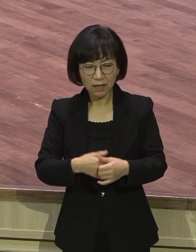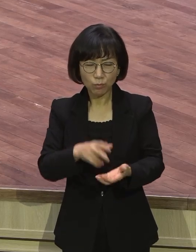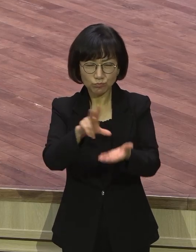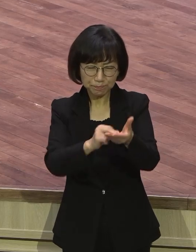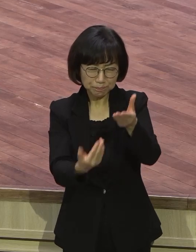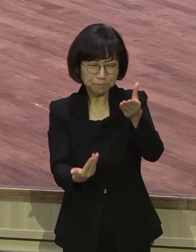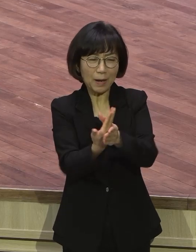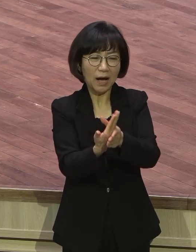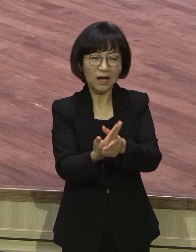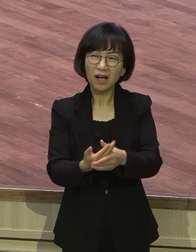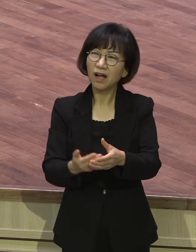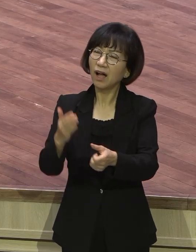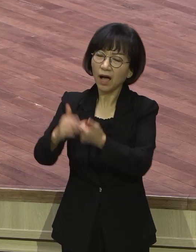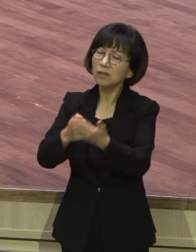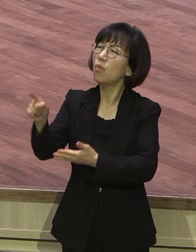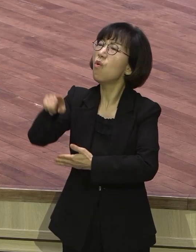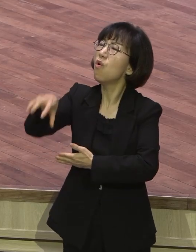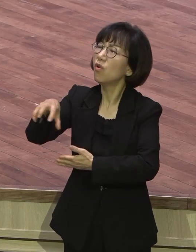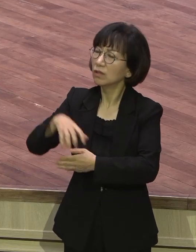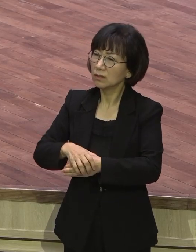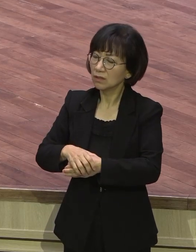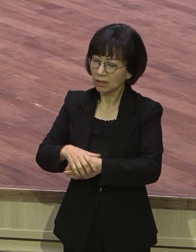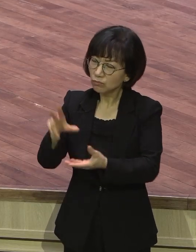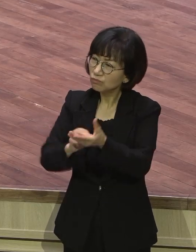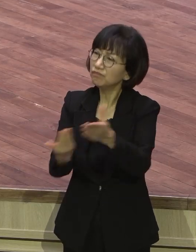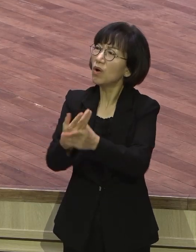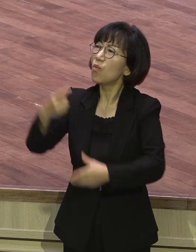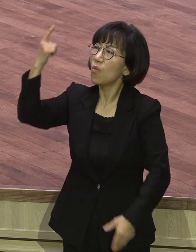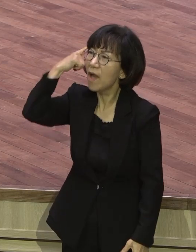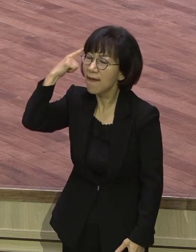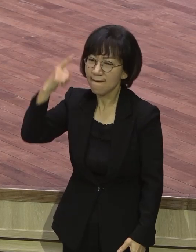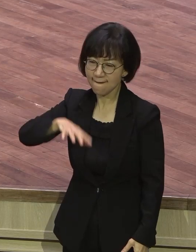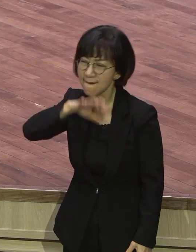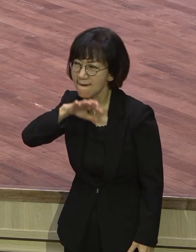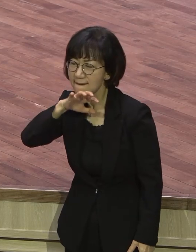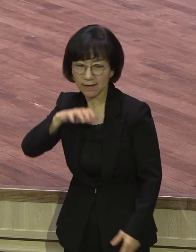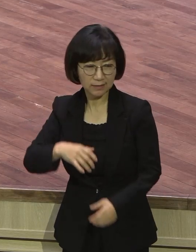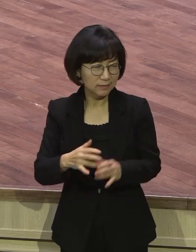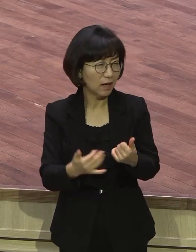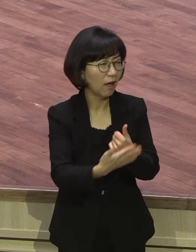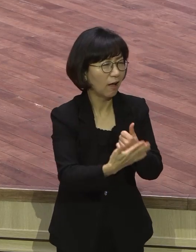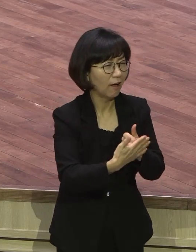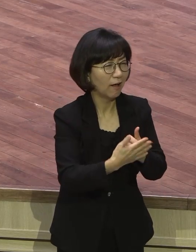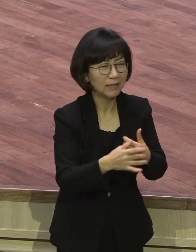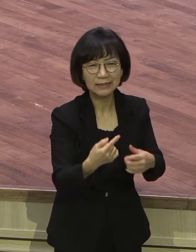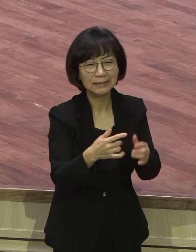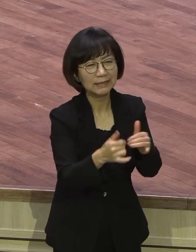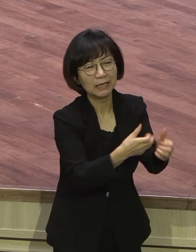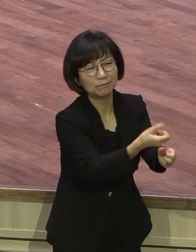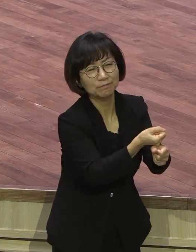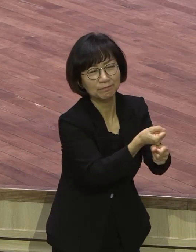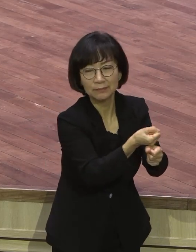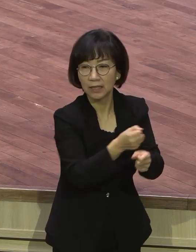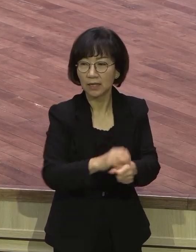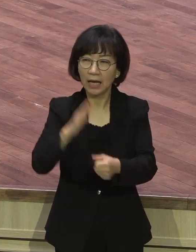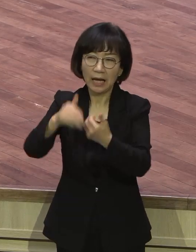어디에 있냐 이따 이럴 수가 있냐 그러면서 온갖 인본주의 다 쓰고 살아버지하고 하나님이 없어